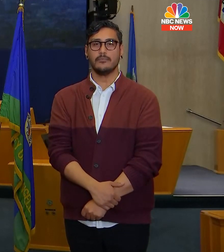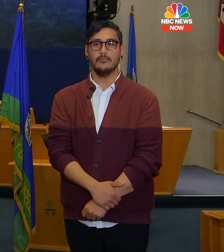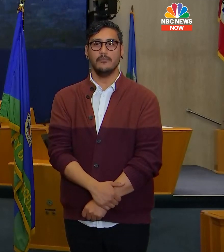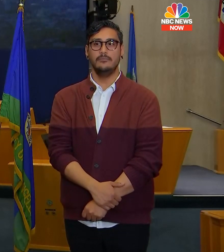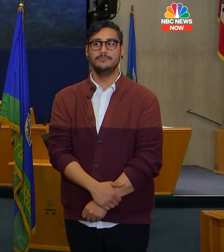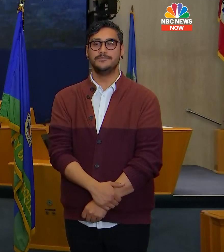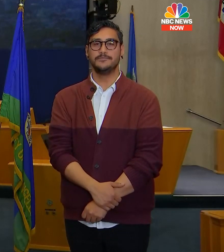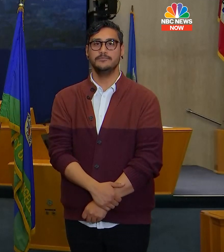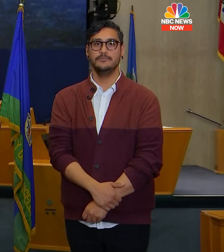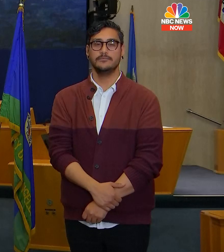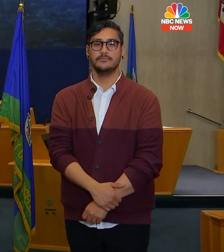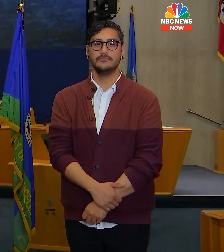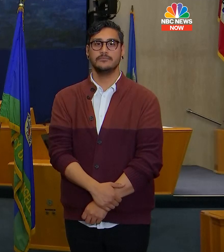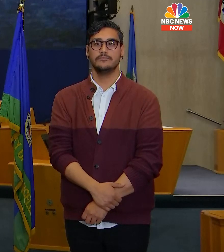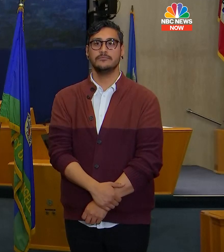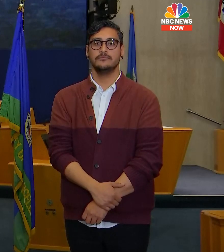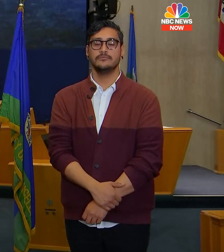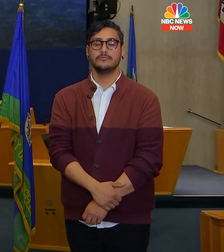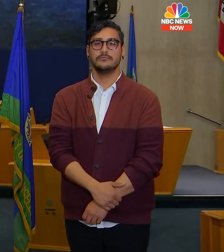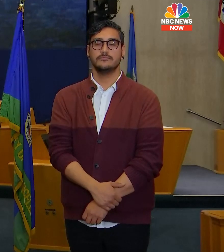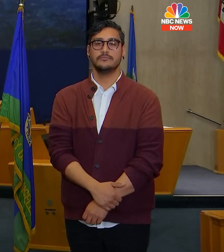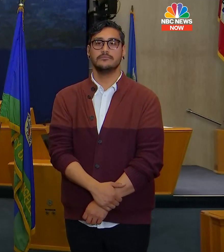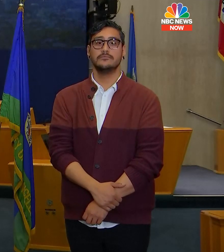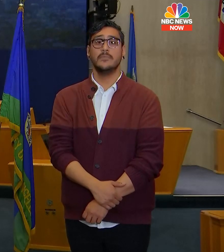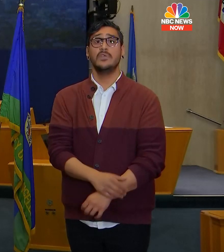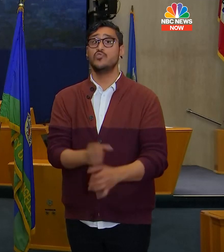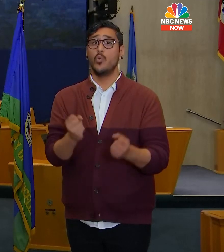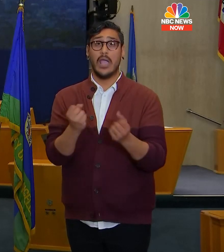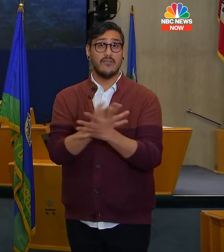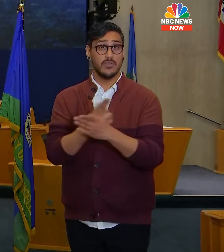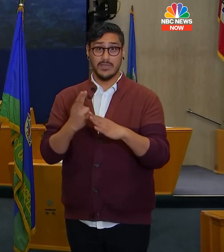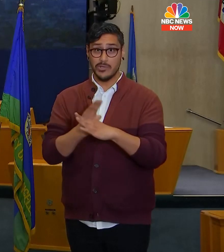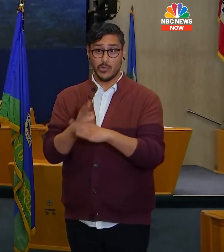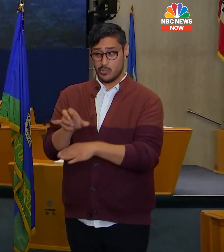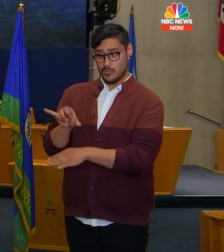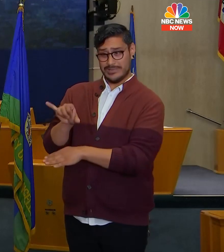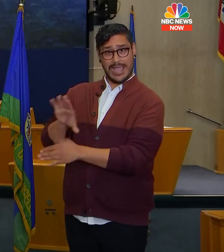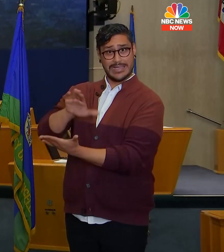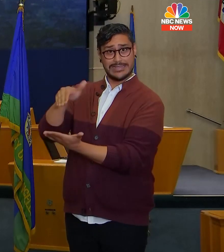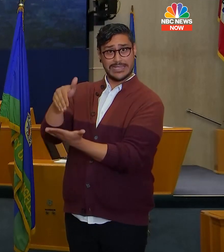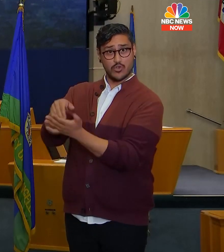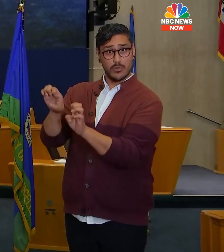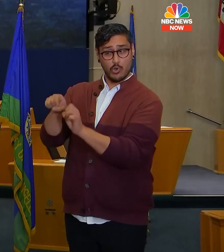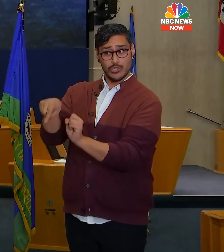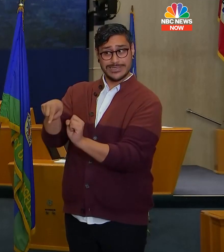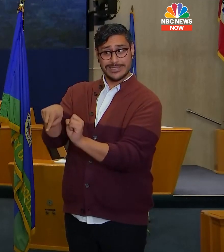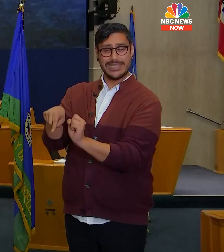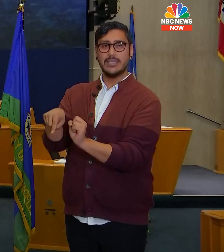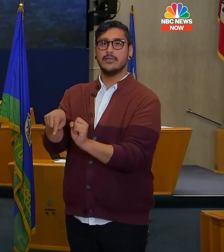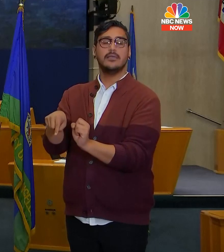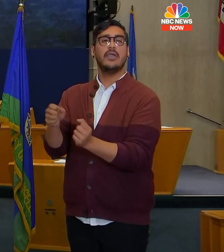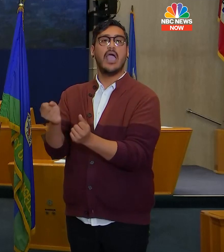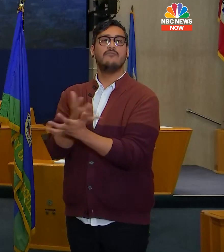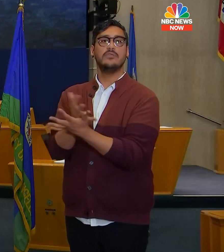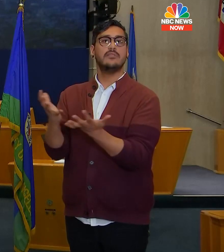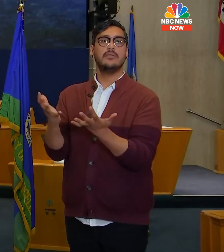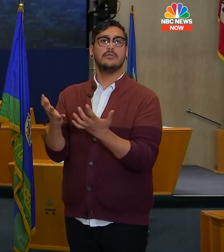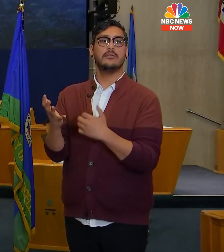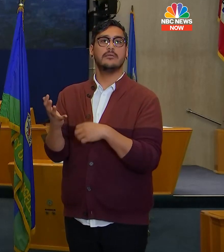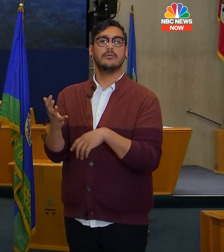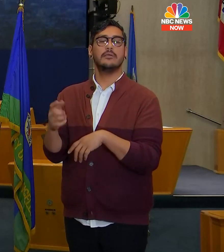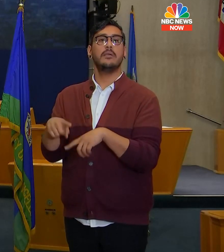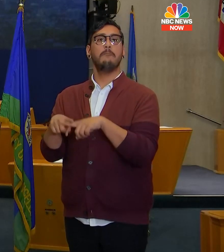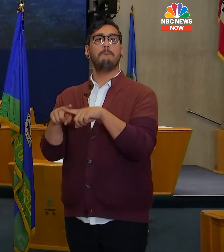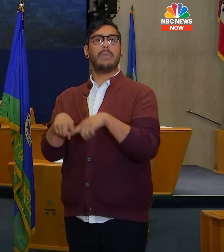Entonces, todo lo que usamos en este centro de emergencia se basa de